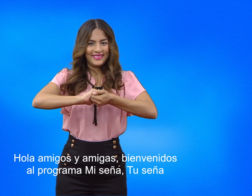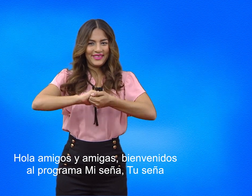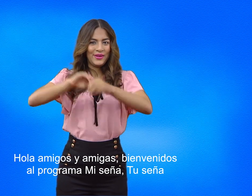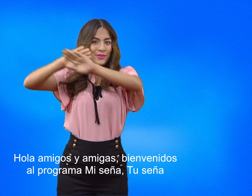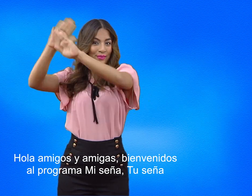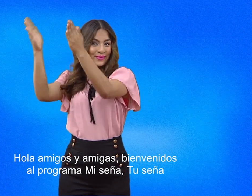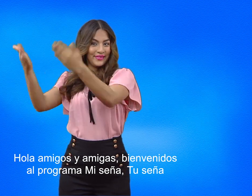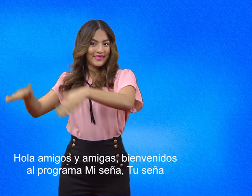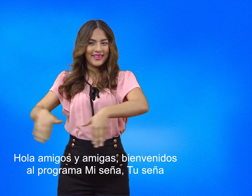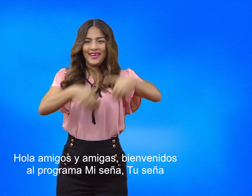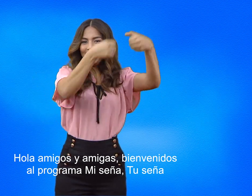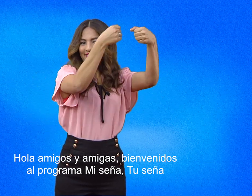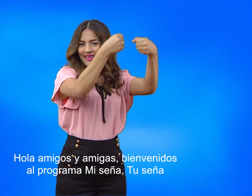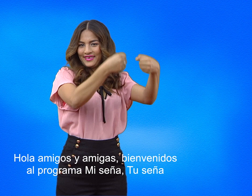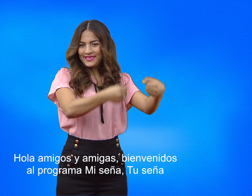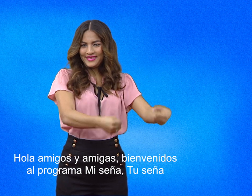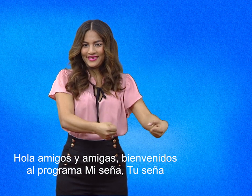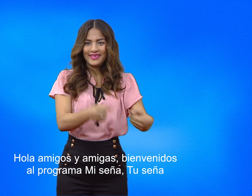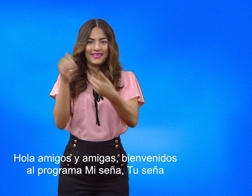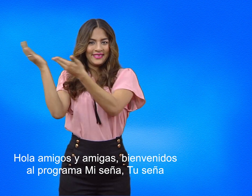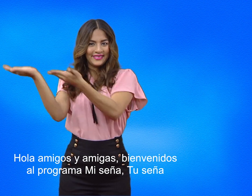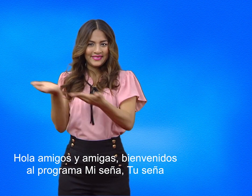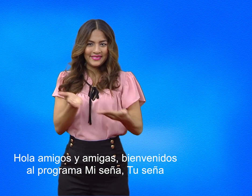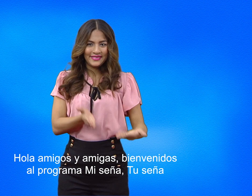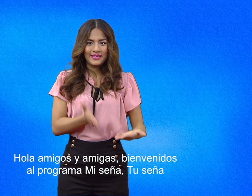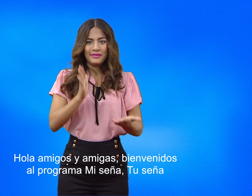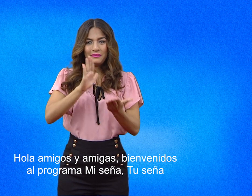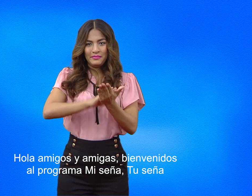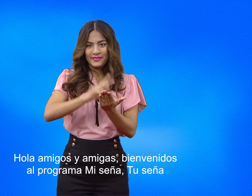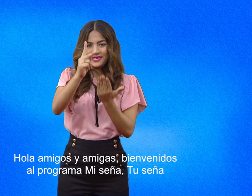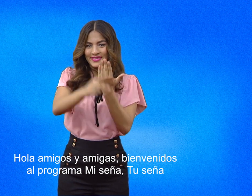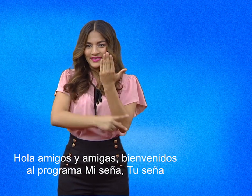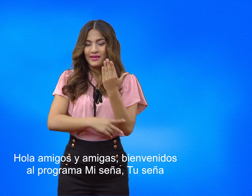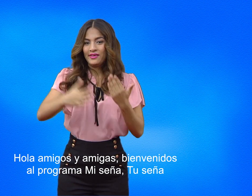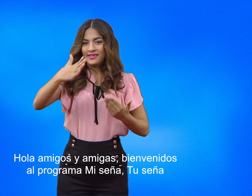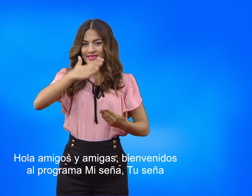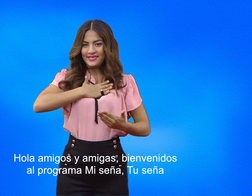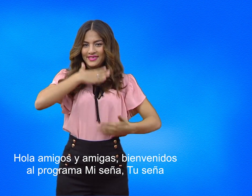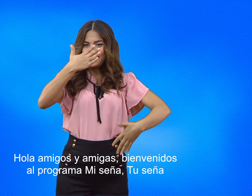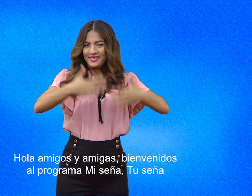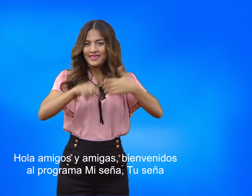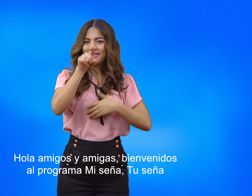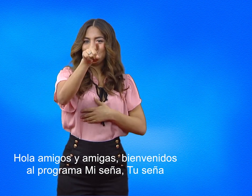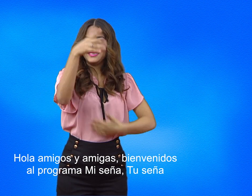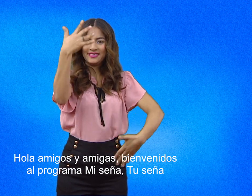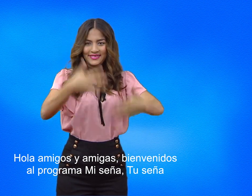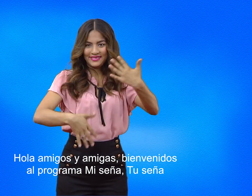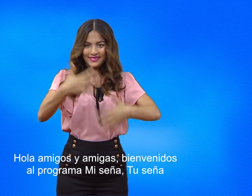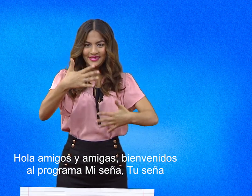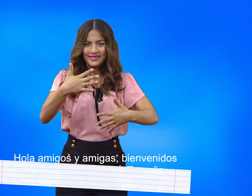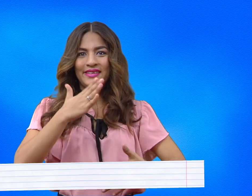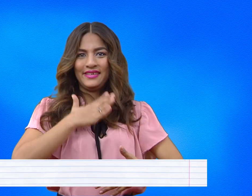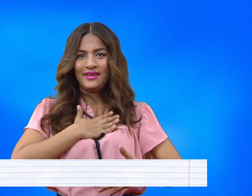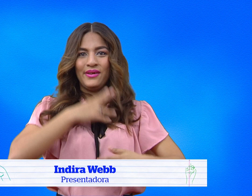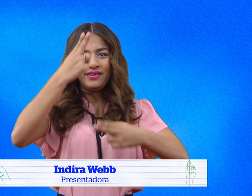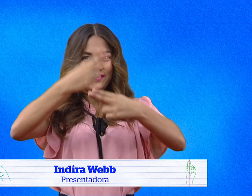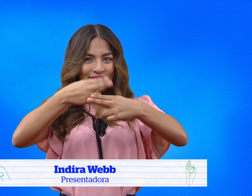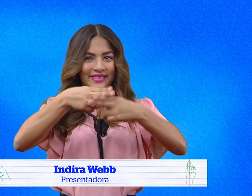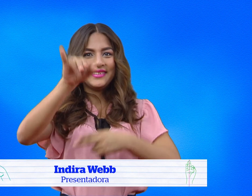amigos y amigas. Bienvenidos al programa Mi Seña, Tu Seña. Mi nombre